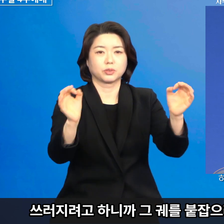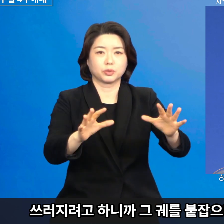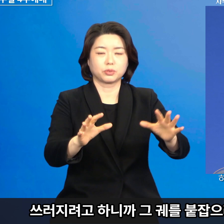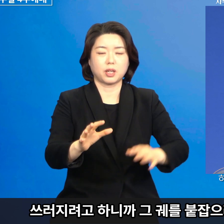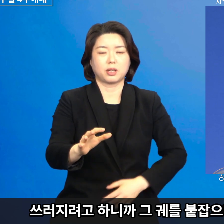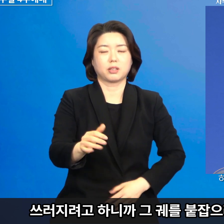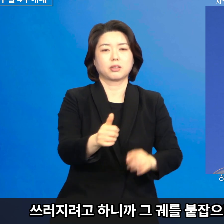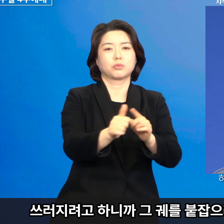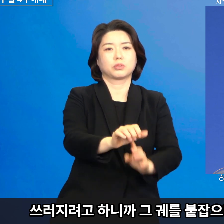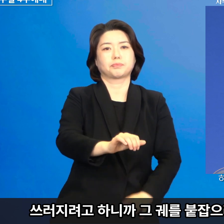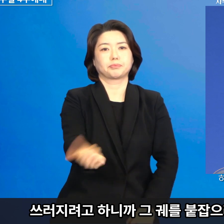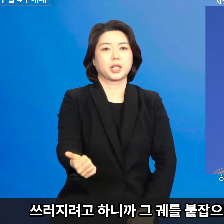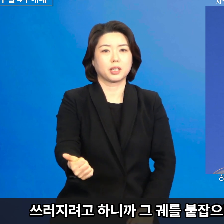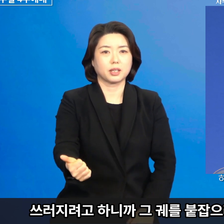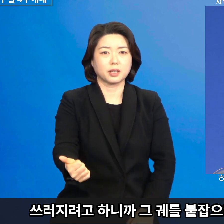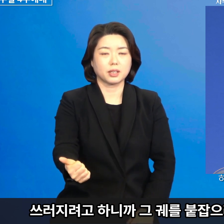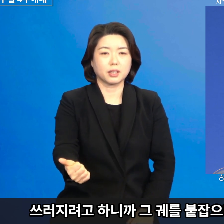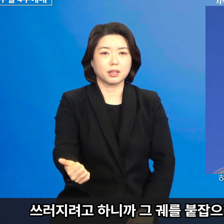그가 죽은 겁니다.